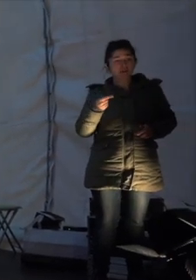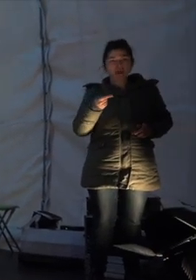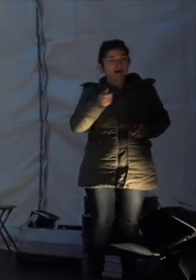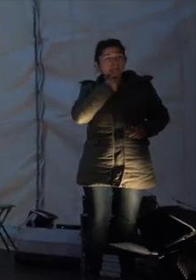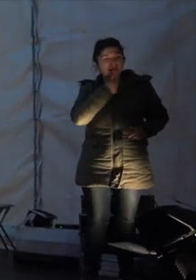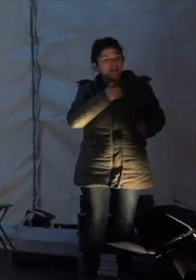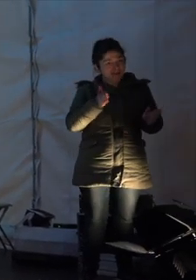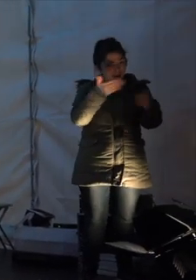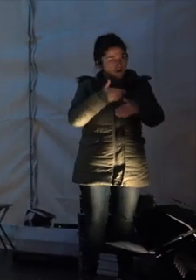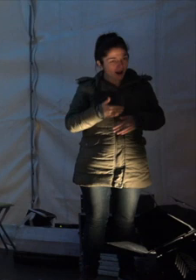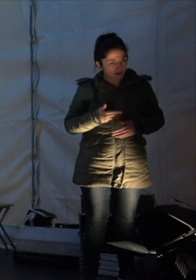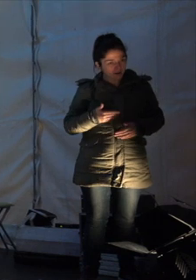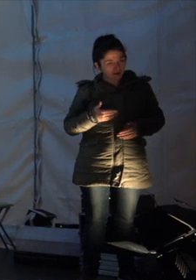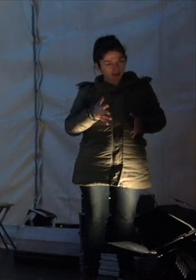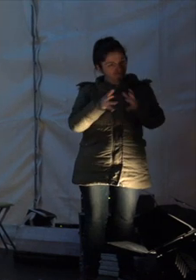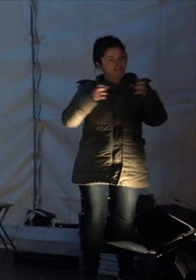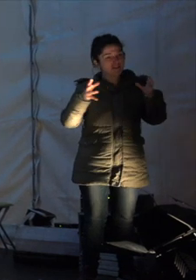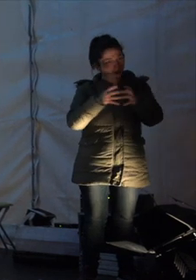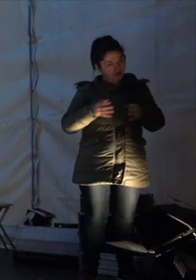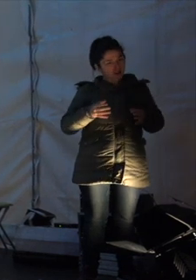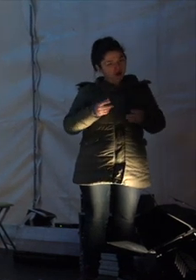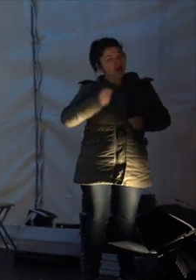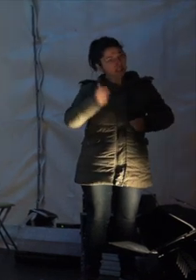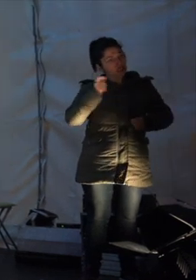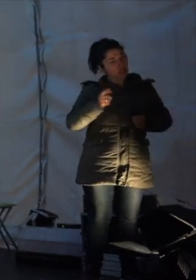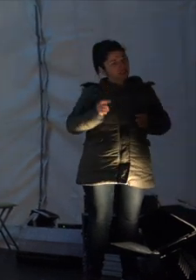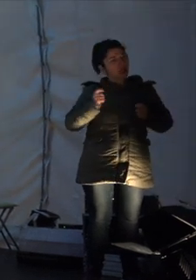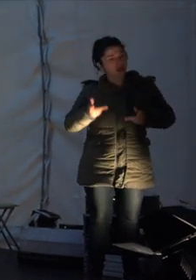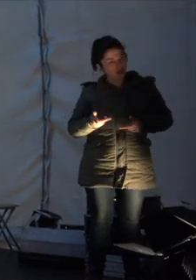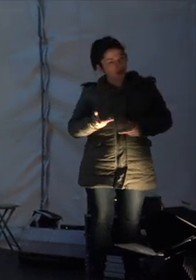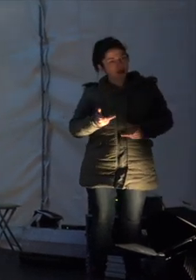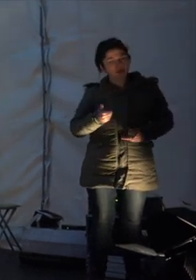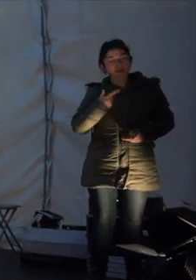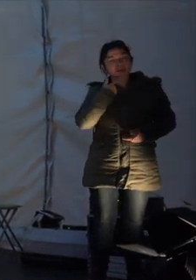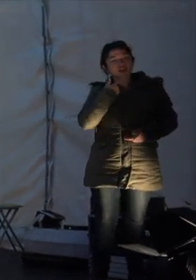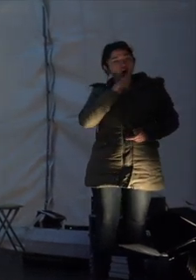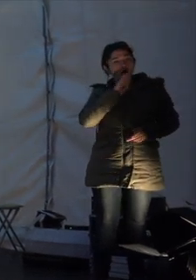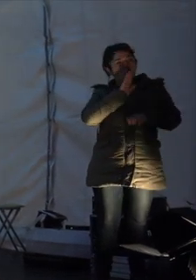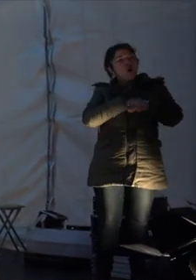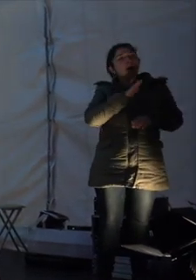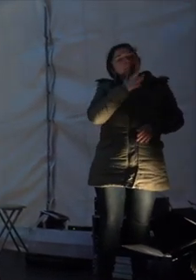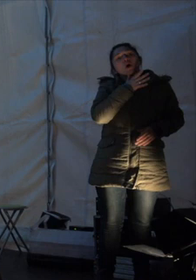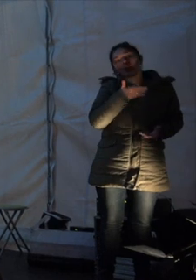impaciencia y arrojado deseo, ¿por qué se le culpará ahora mi honesto proceder y recato?